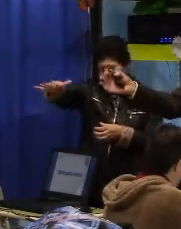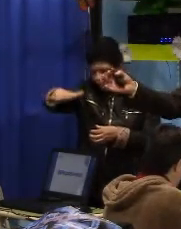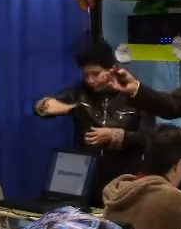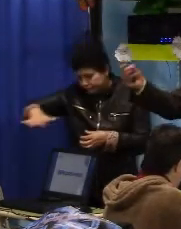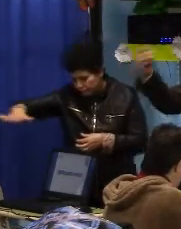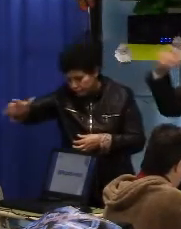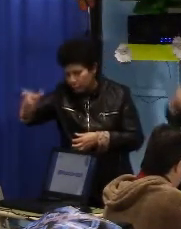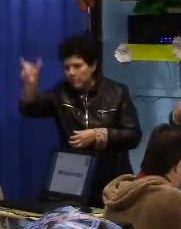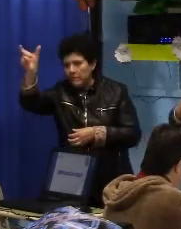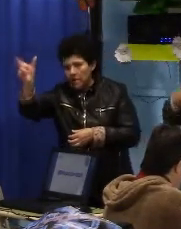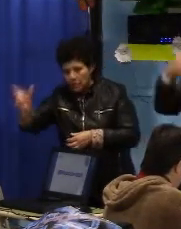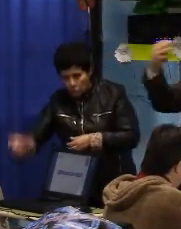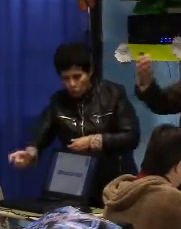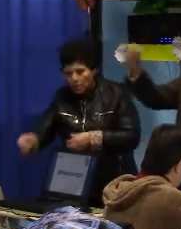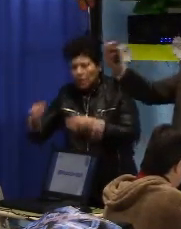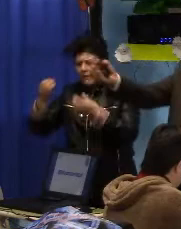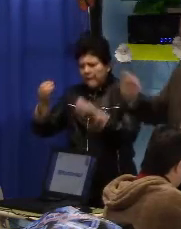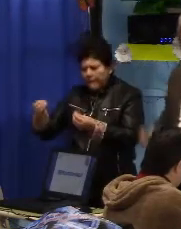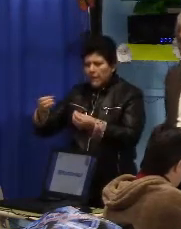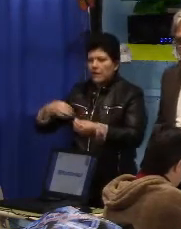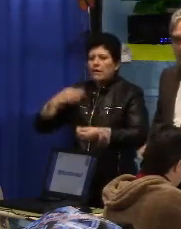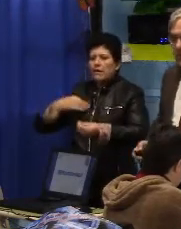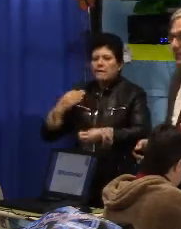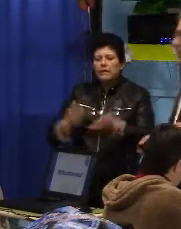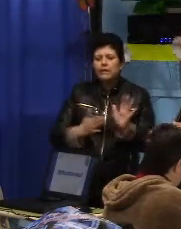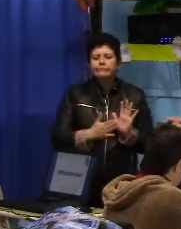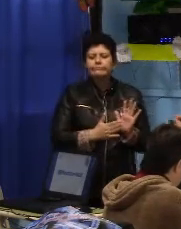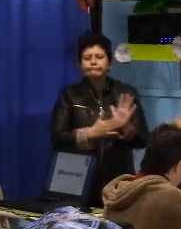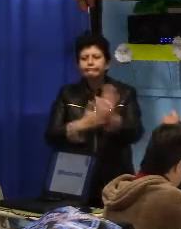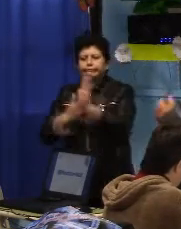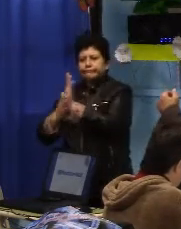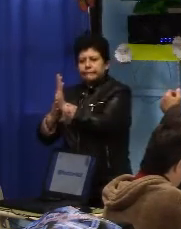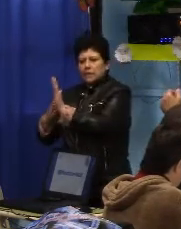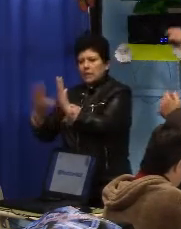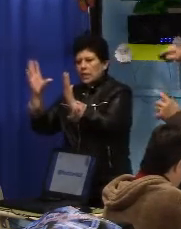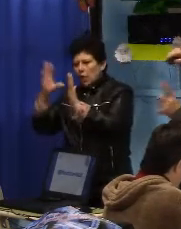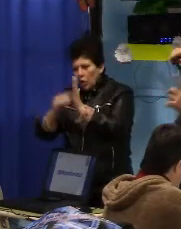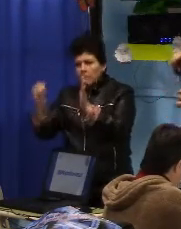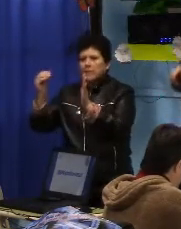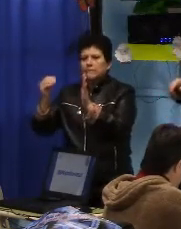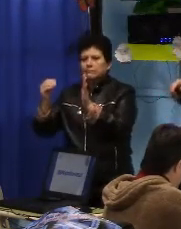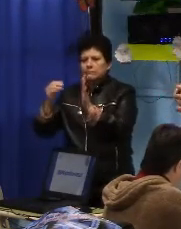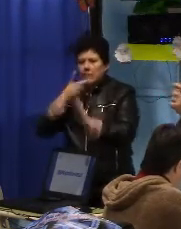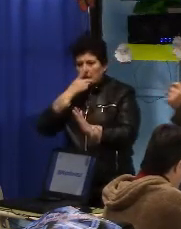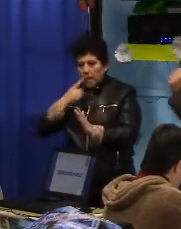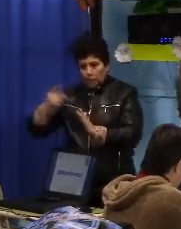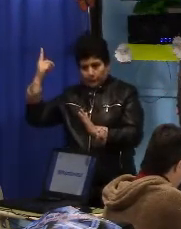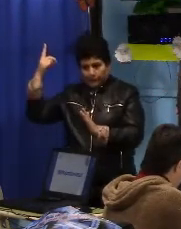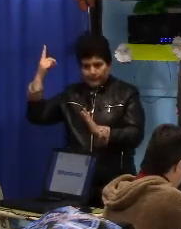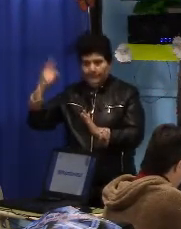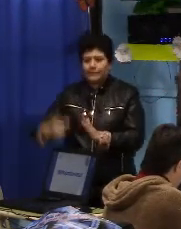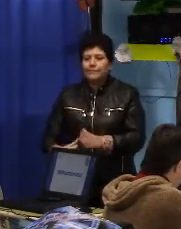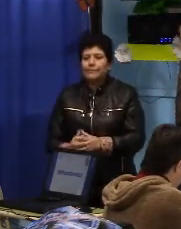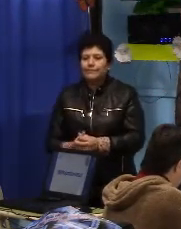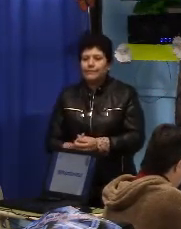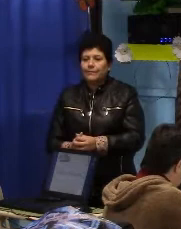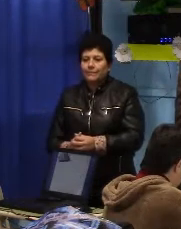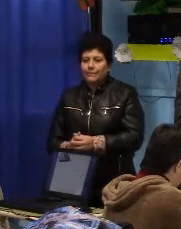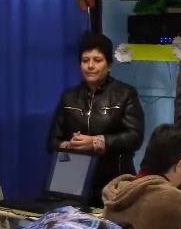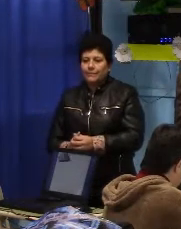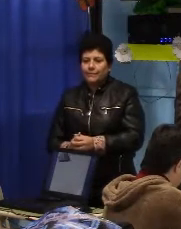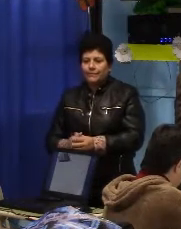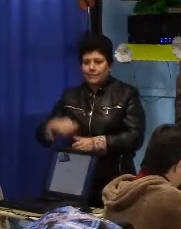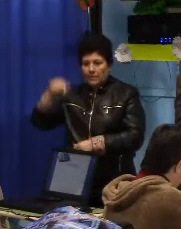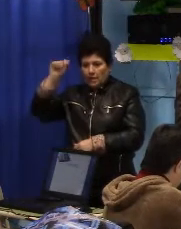Dios. Un pueblo que reflejase a Dios. Así que, ahora vamos a